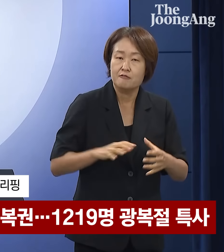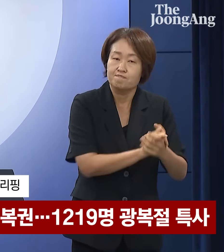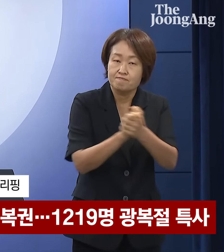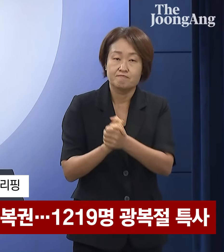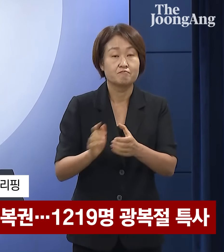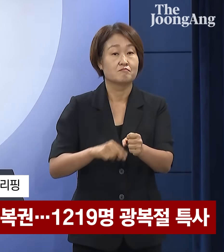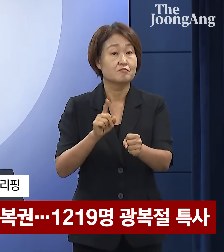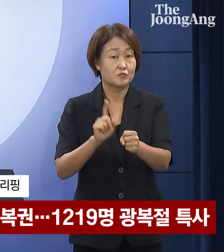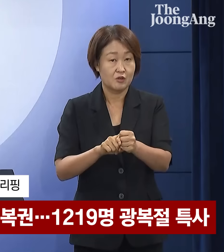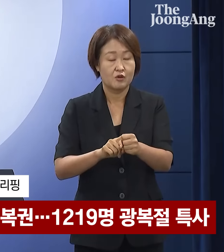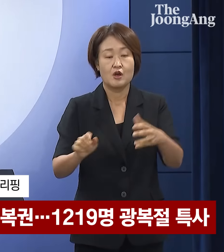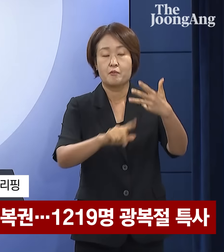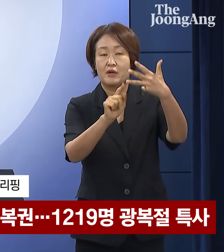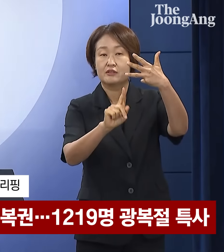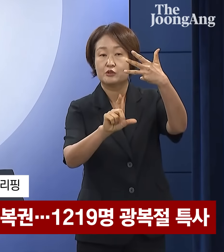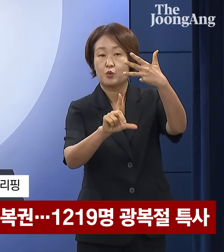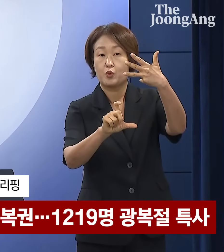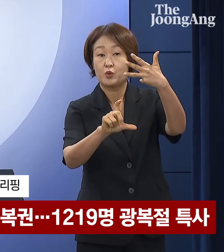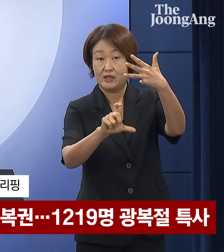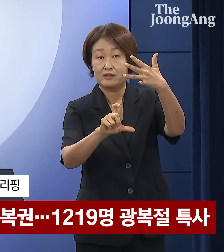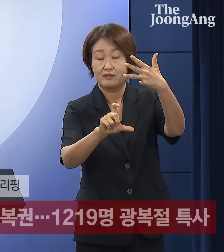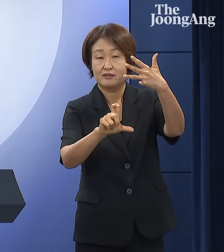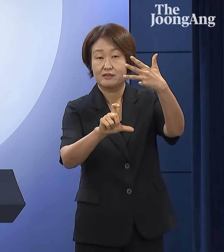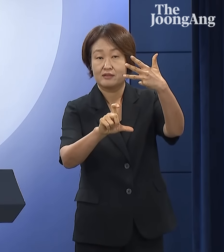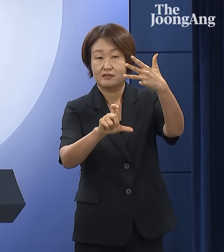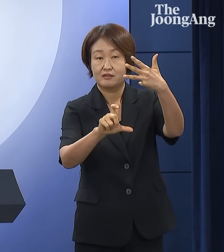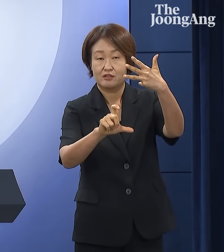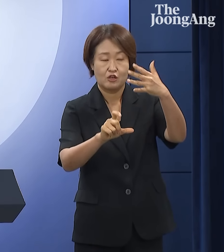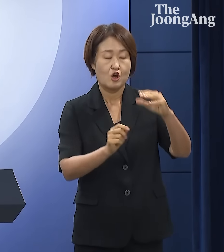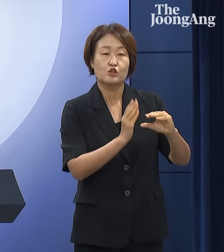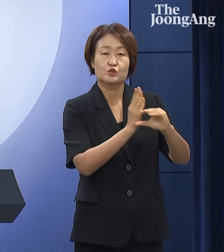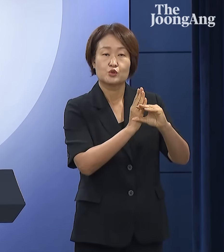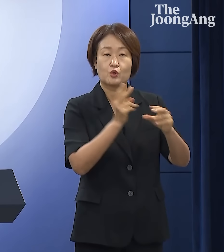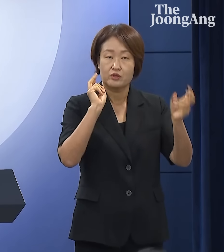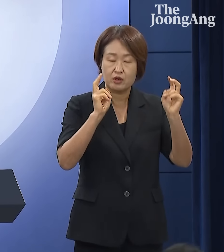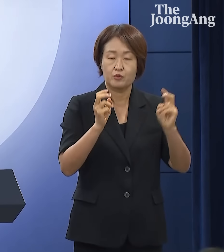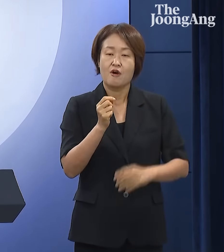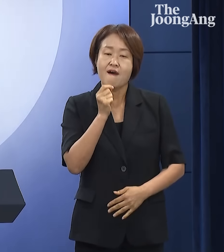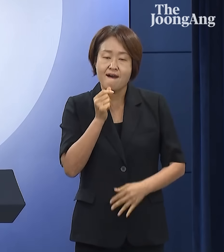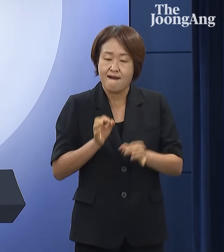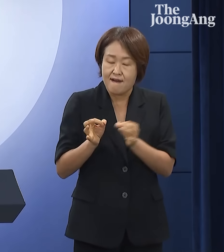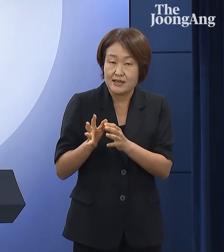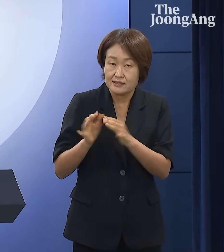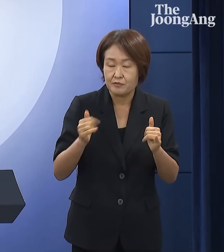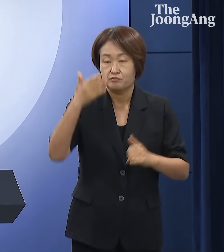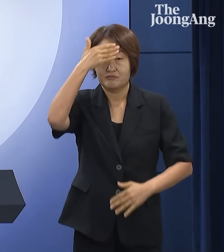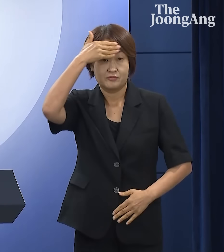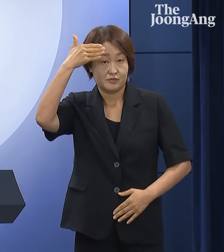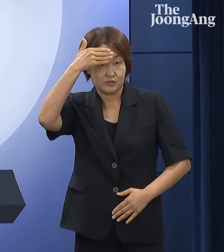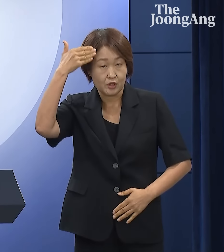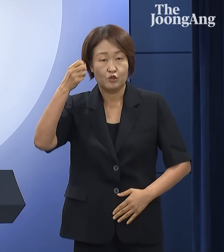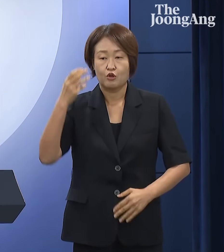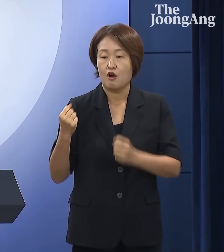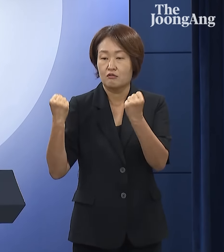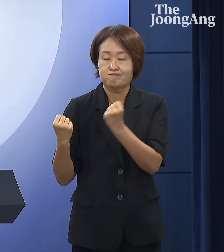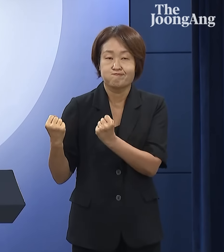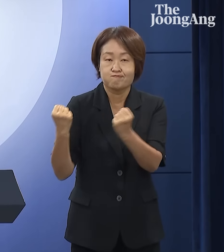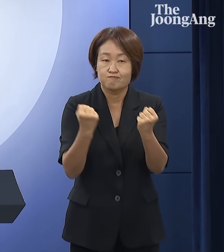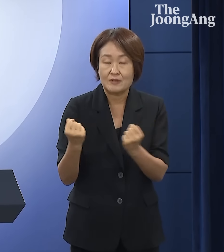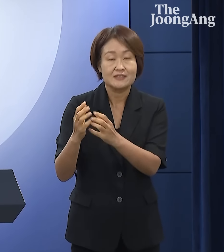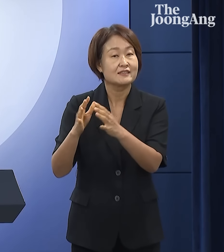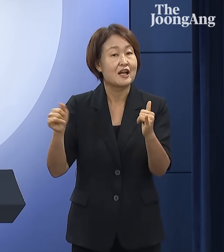위해 8월 15일자로 중소기업인, 소상공인, 청년, 운전업 종사자